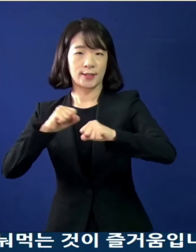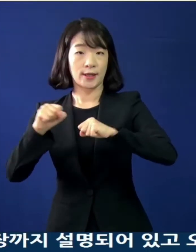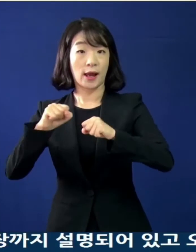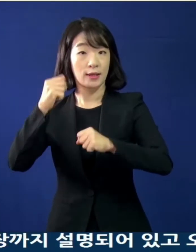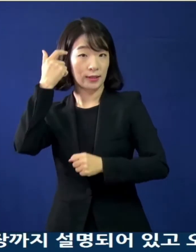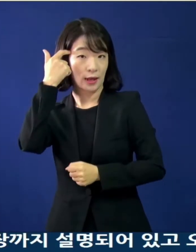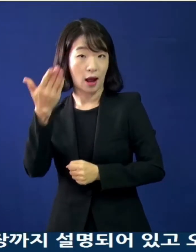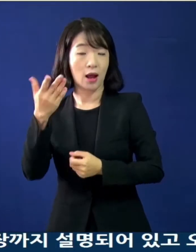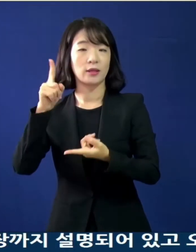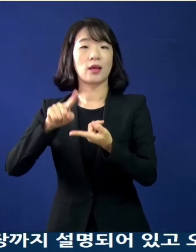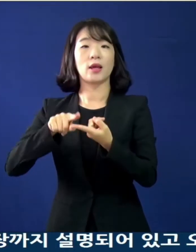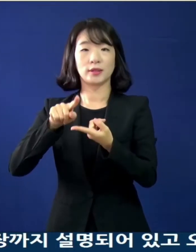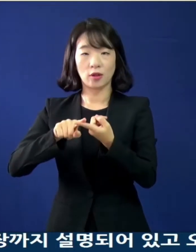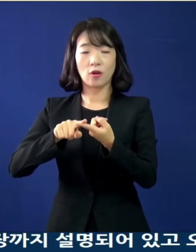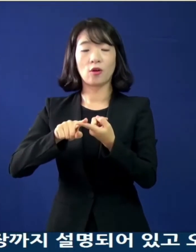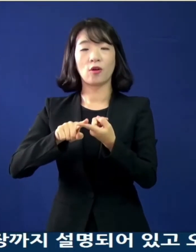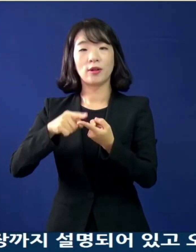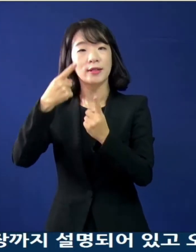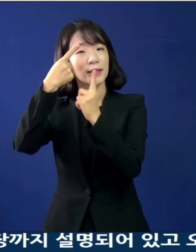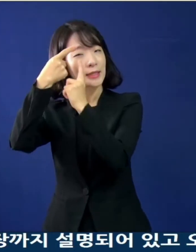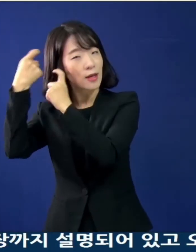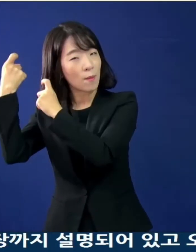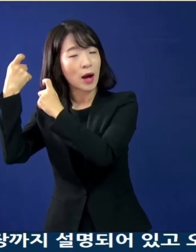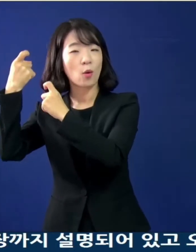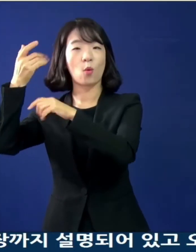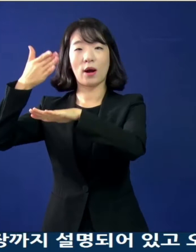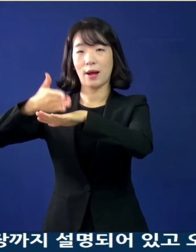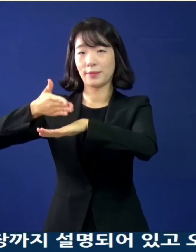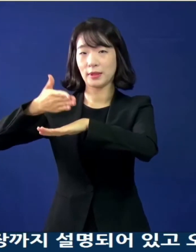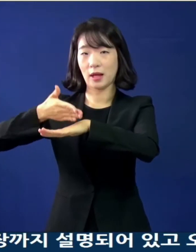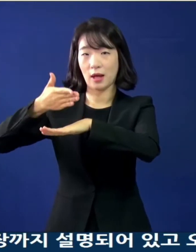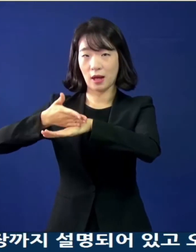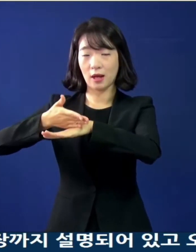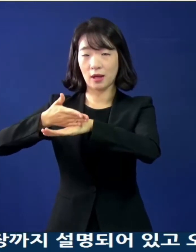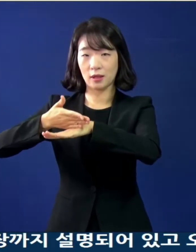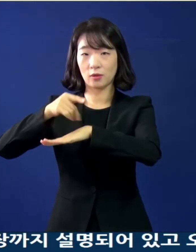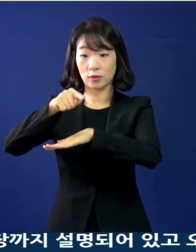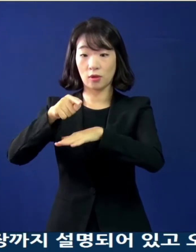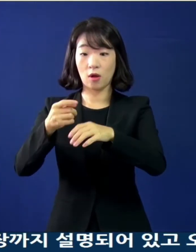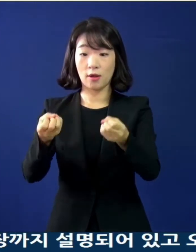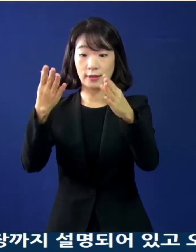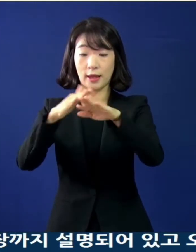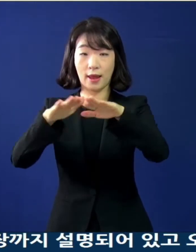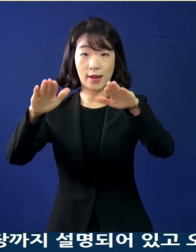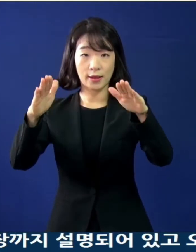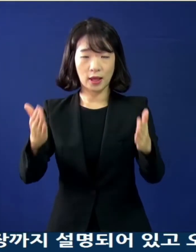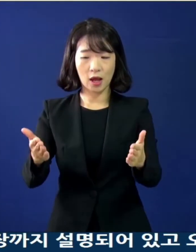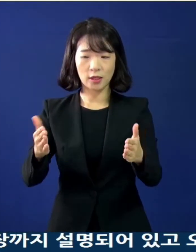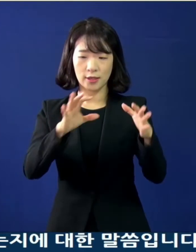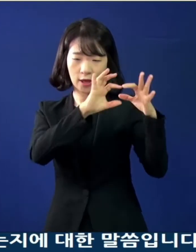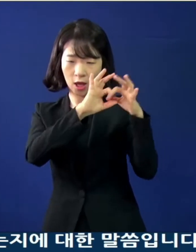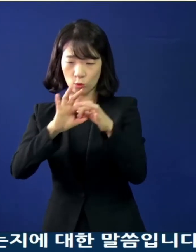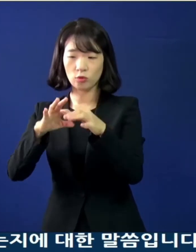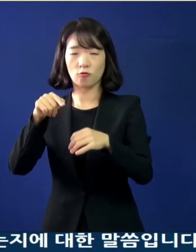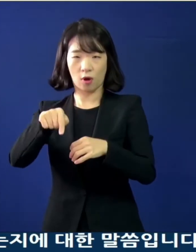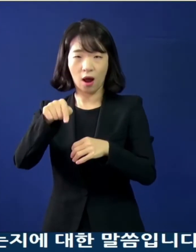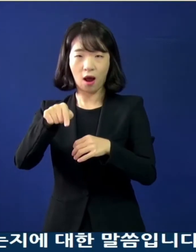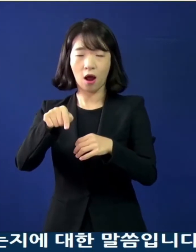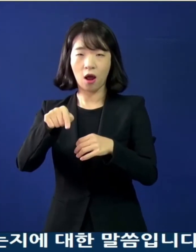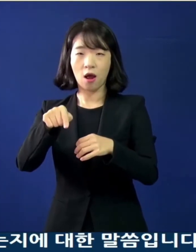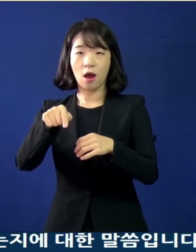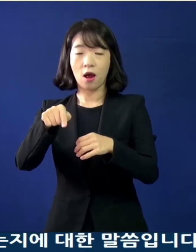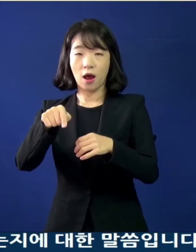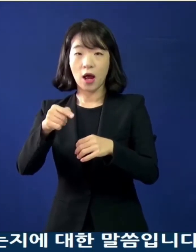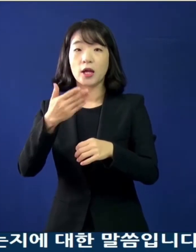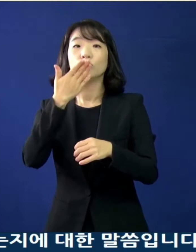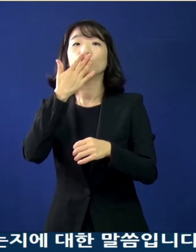것을 기념하고 그것을 감사하며 이후에 이 제단이 계속적으로 작동할 수 있기를